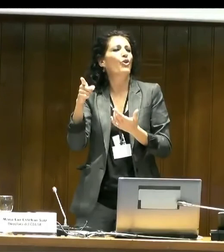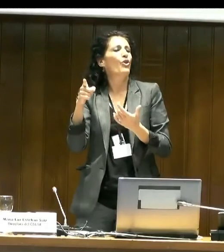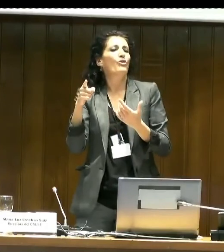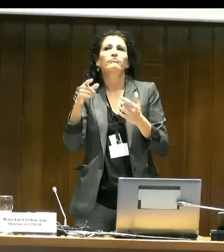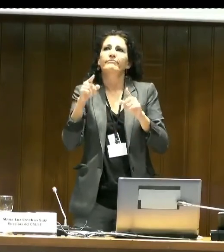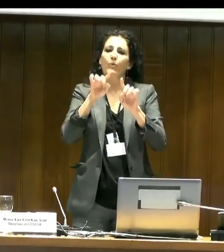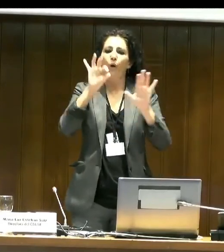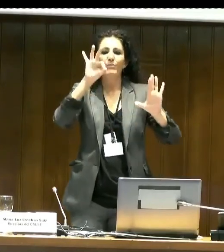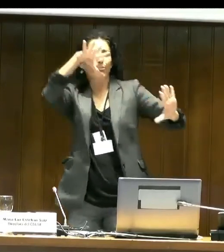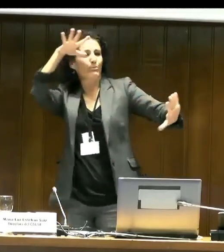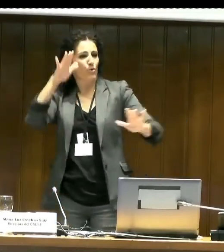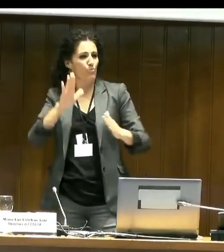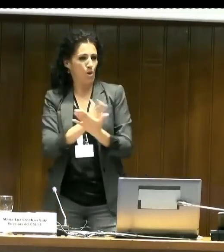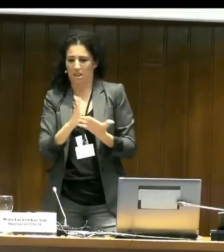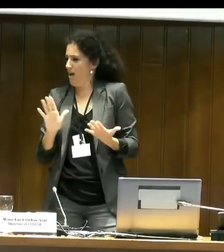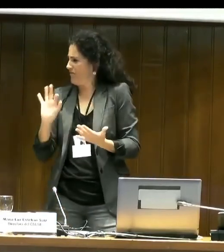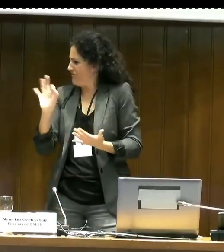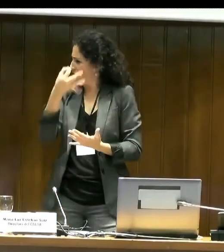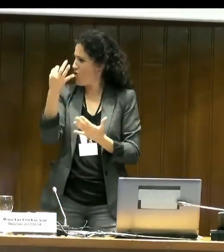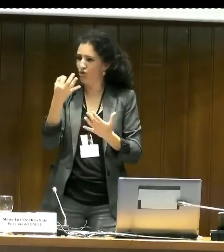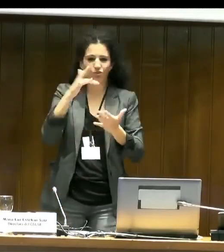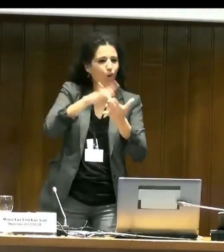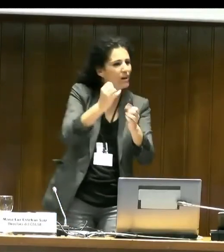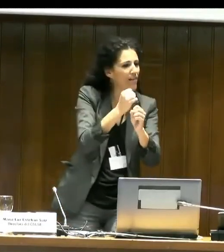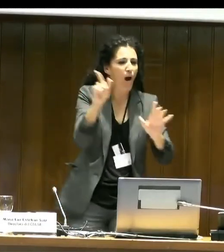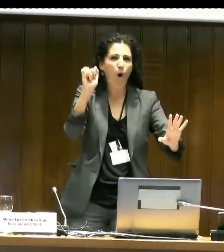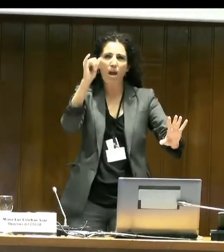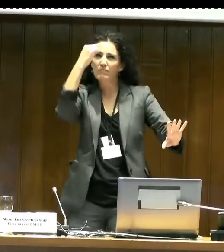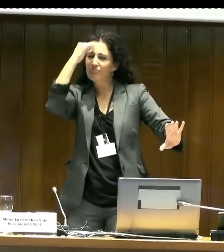sus investigaciones, todo siempre tenía